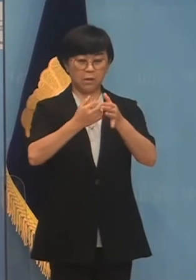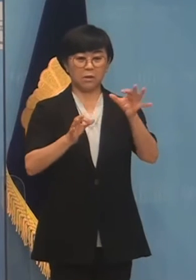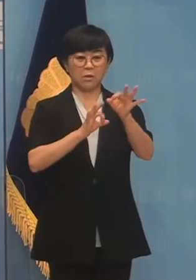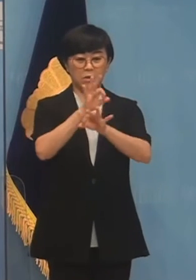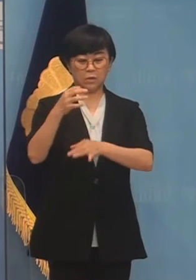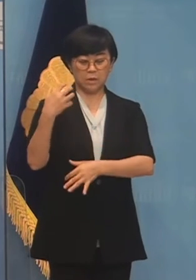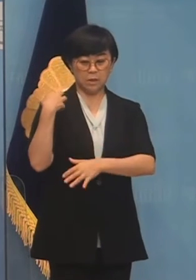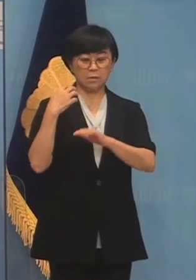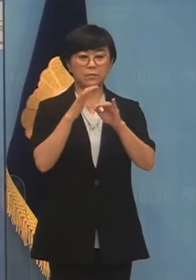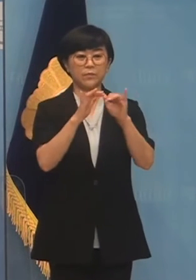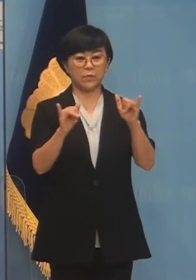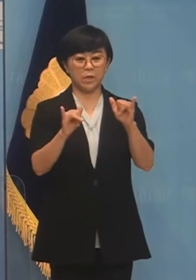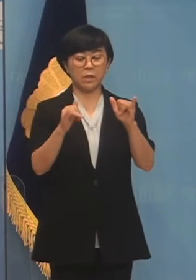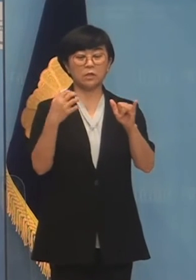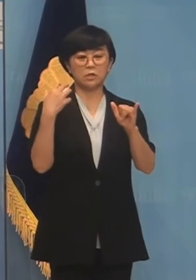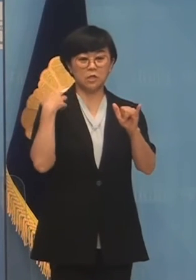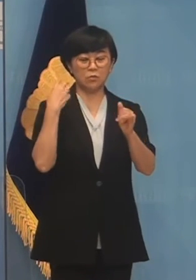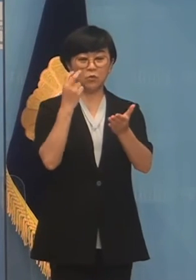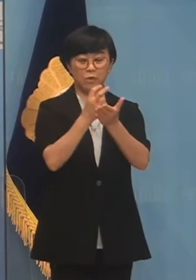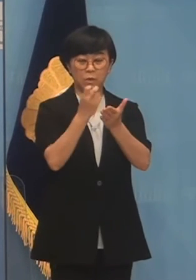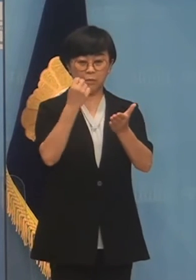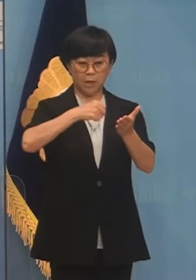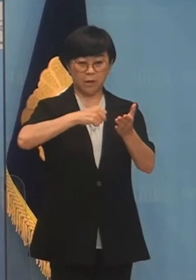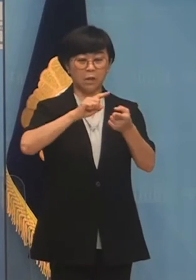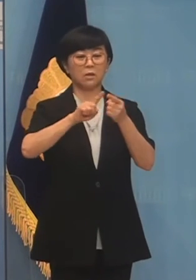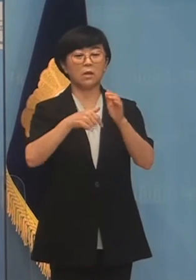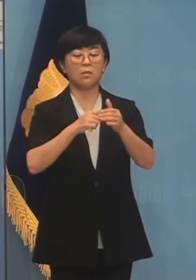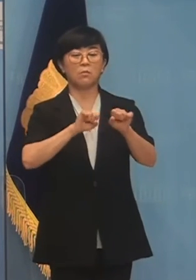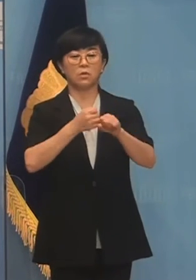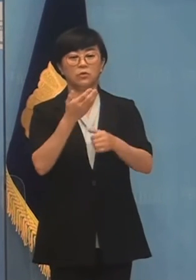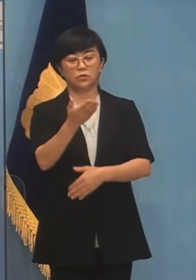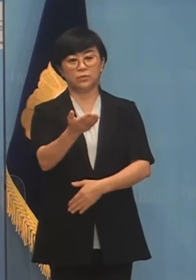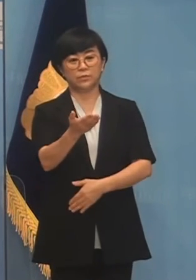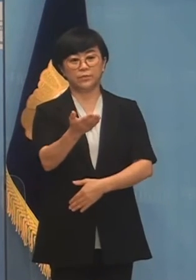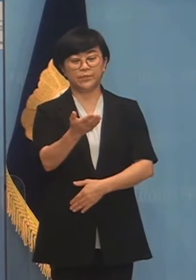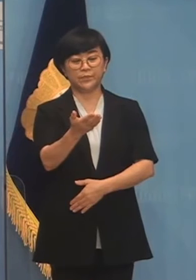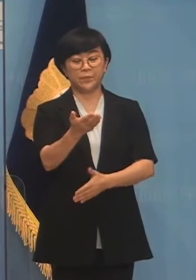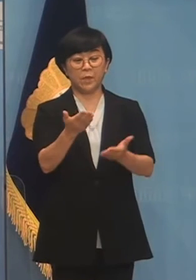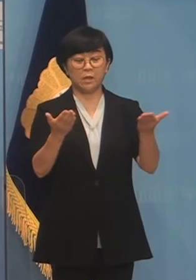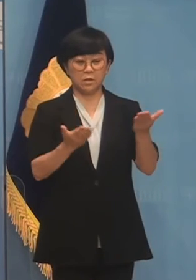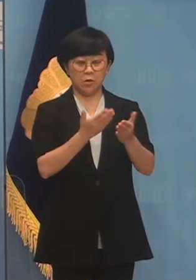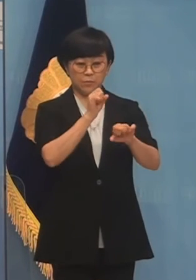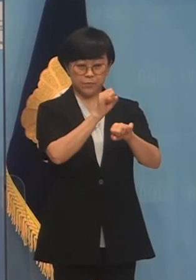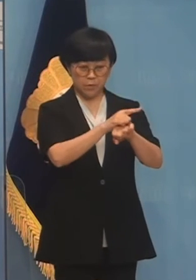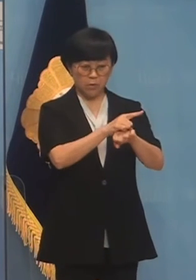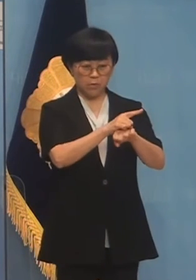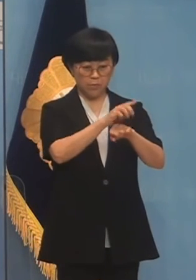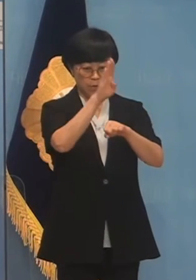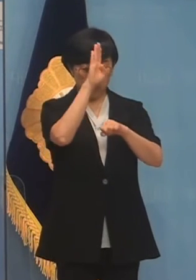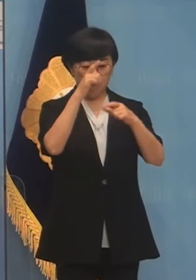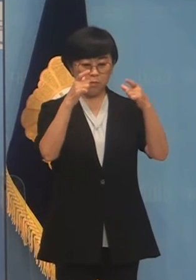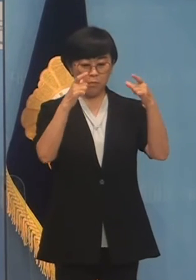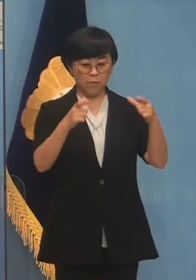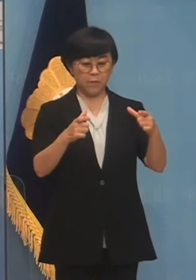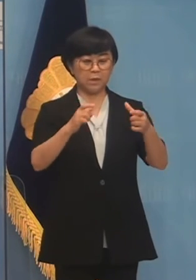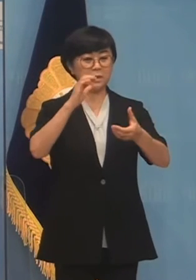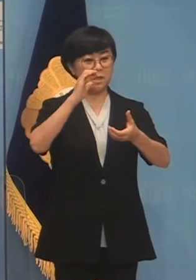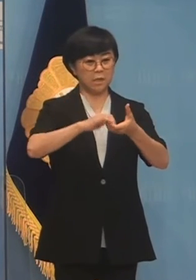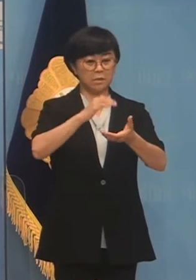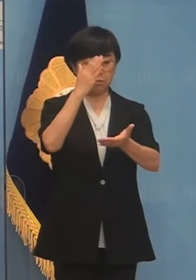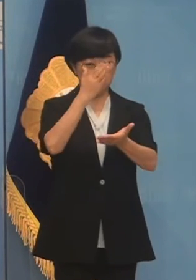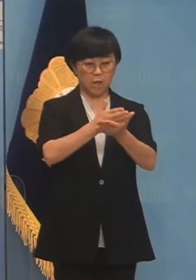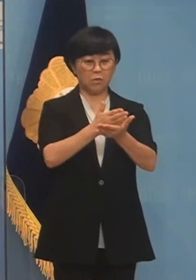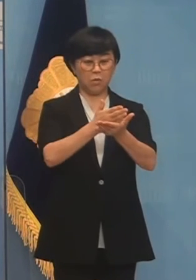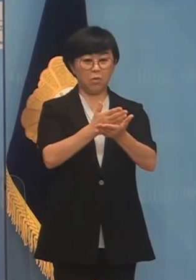경영 책임자의 의무 위반이 있을 때 처벌하는 것이므로 직업성 질병의 범위를 제한할 것이